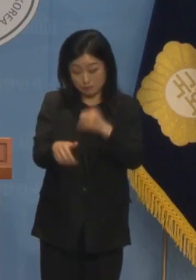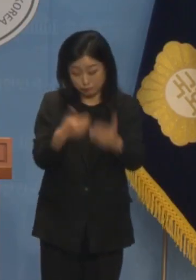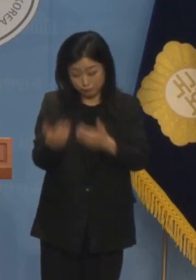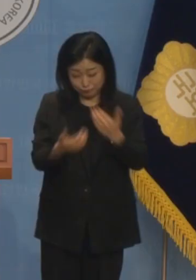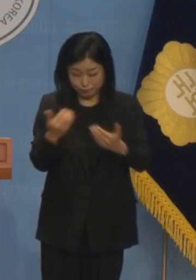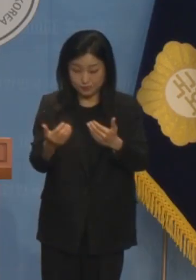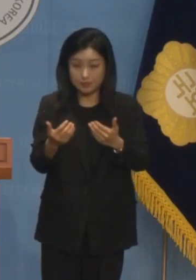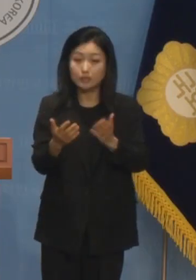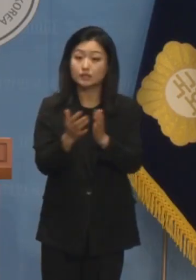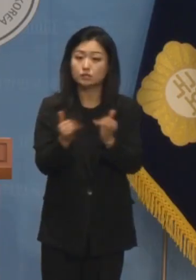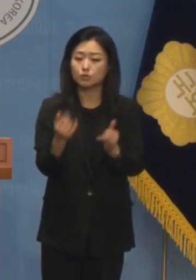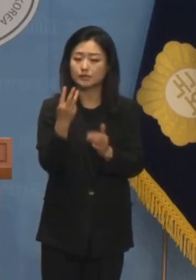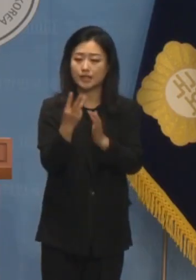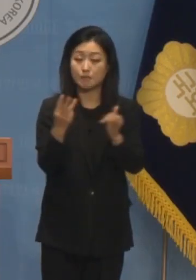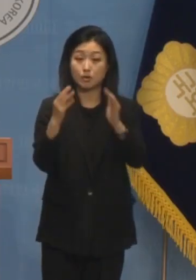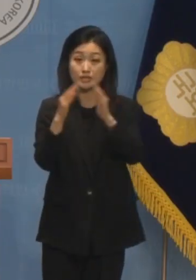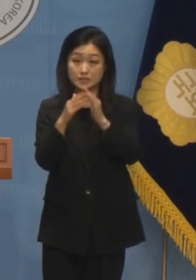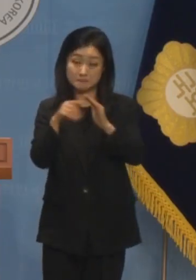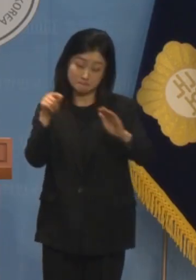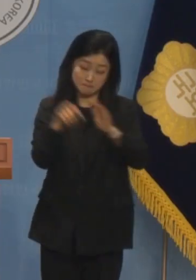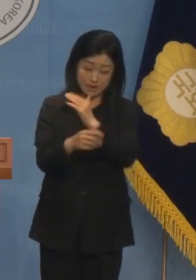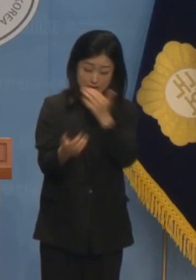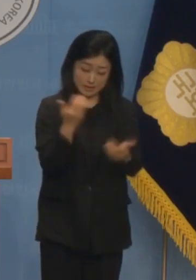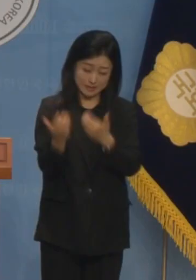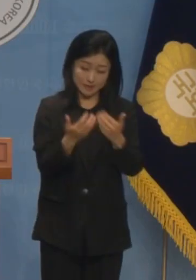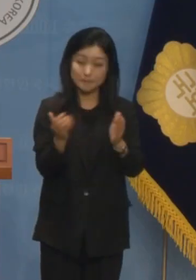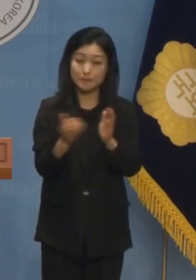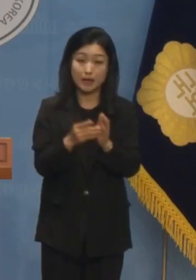방심위 직원 3명의 주거지도 뒤졌습니다.